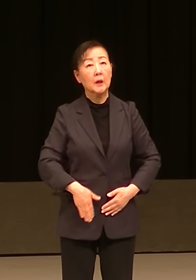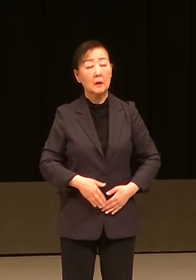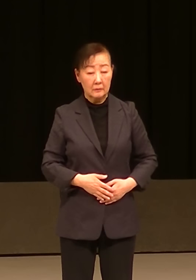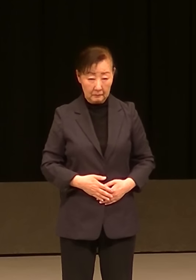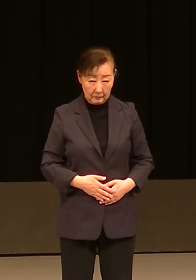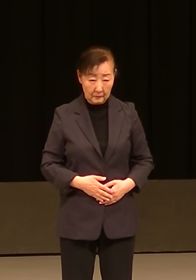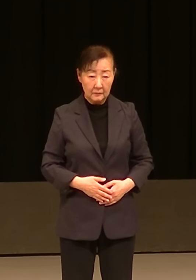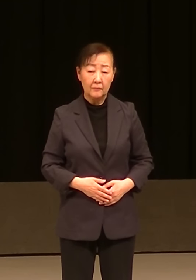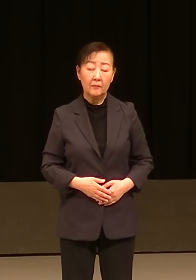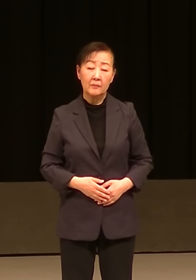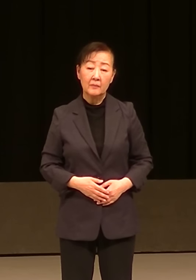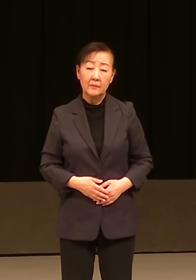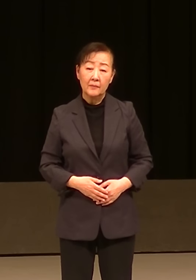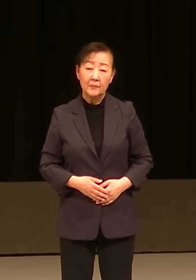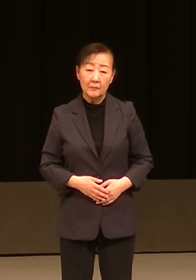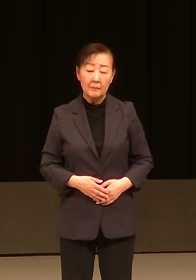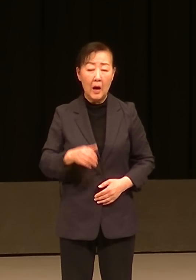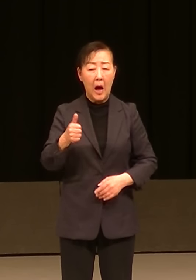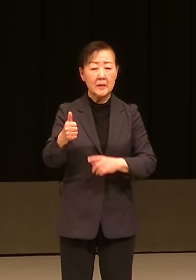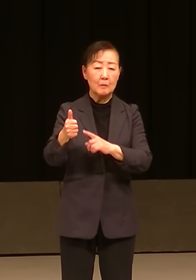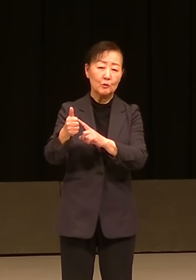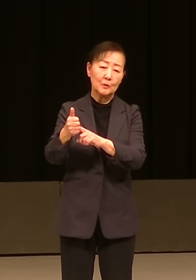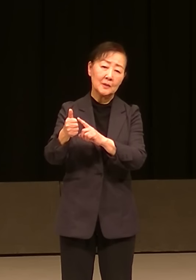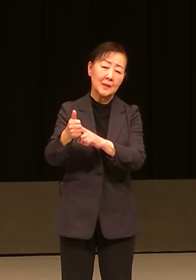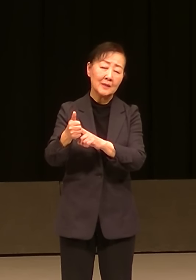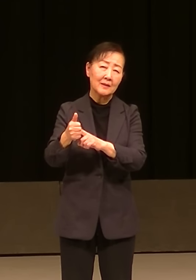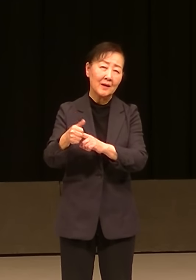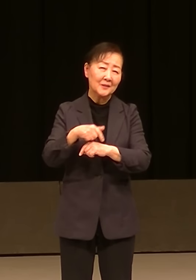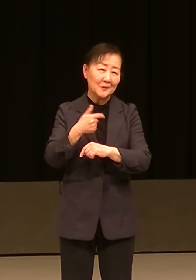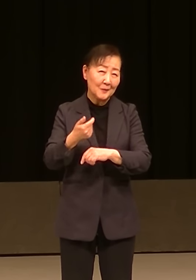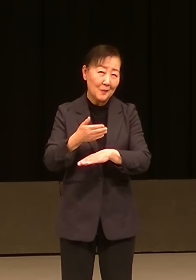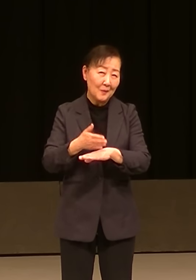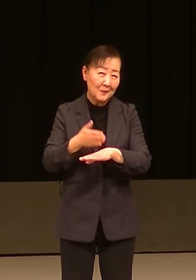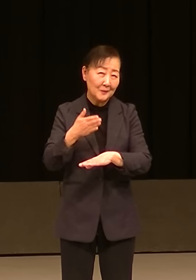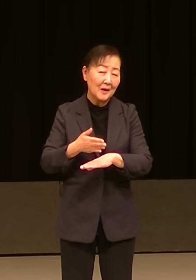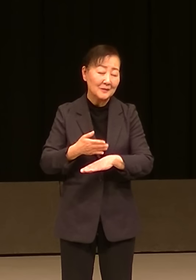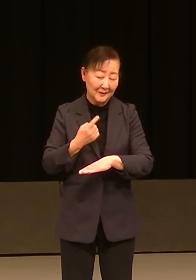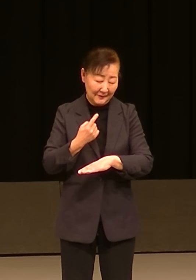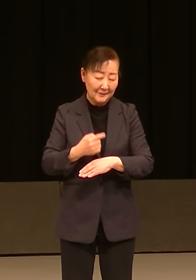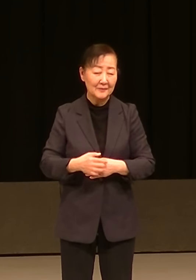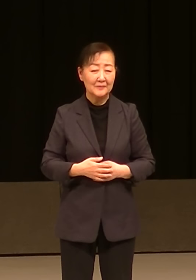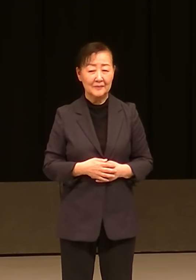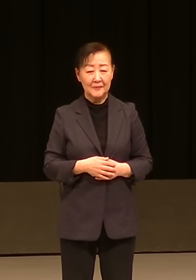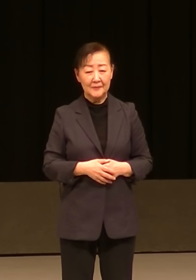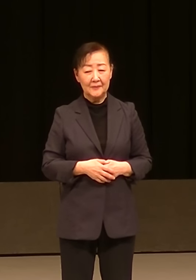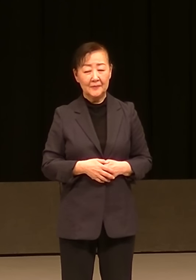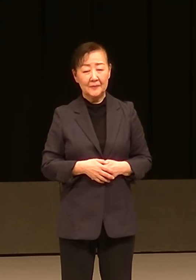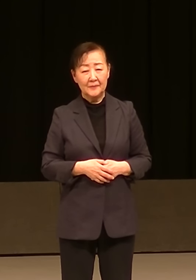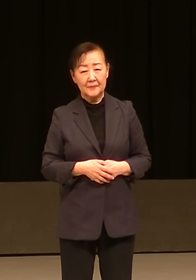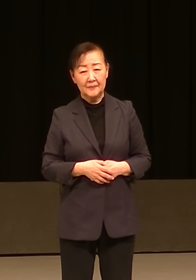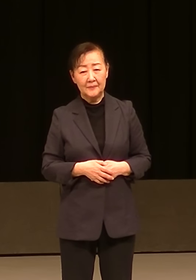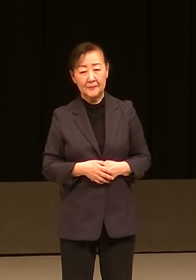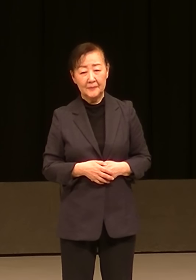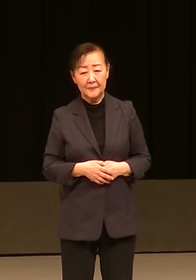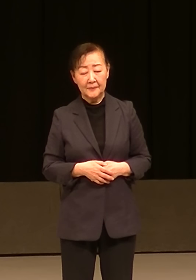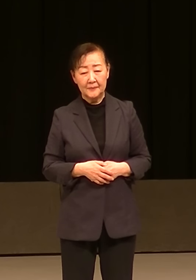。だから今アダム・スミス先生にすごく感謝をしていると、いうことでございます